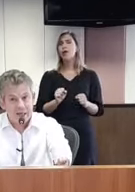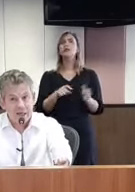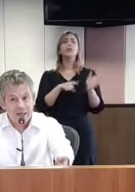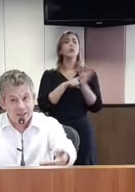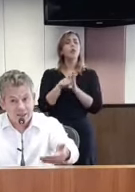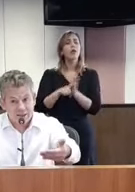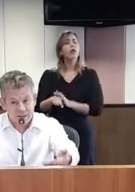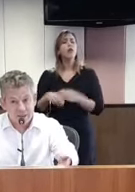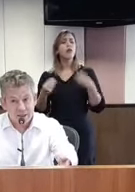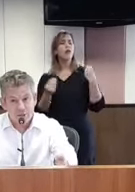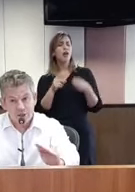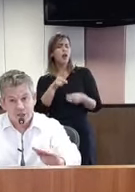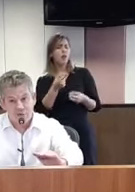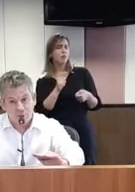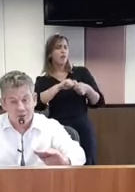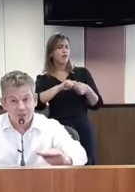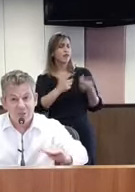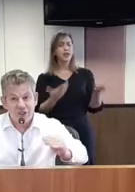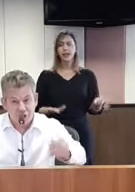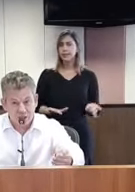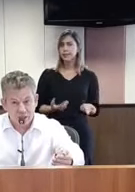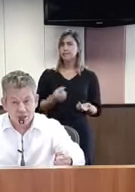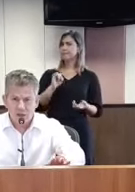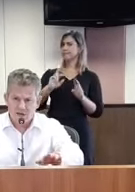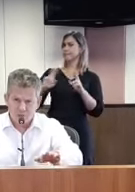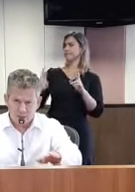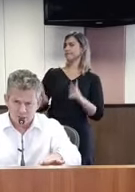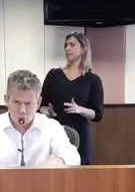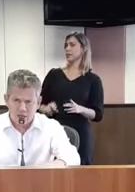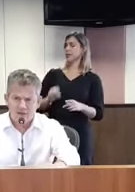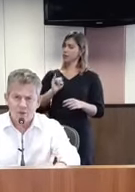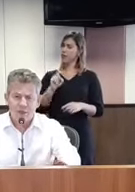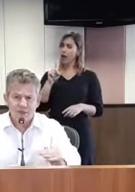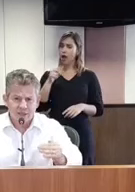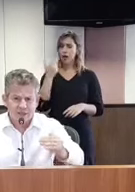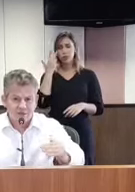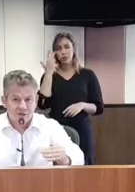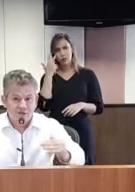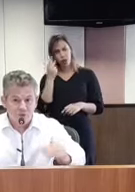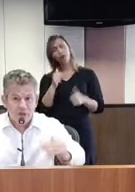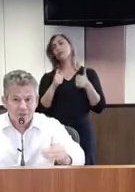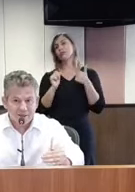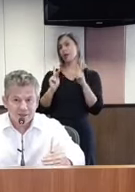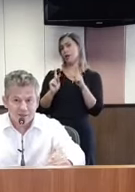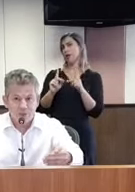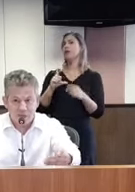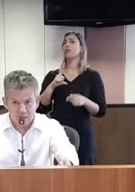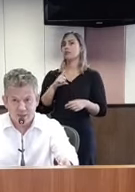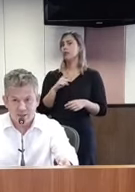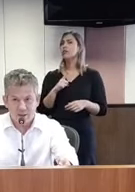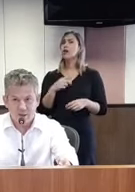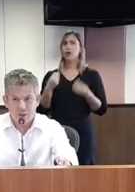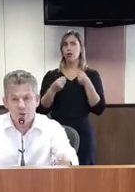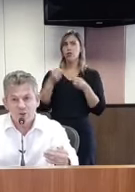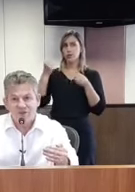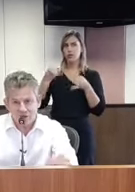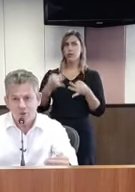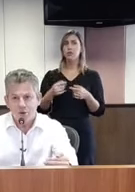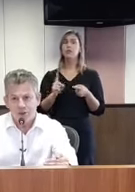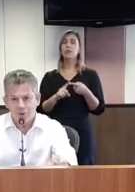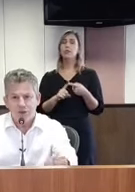questionar essa decisão, se ela for desmedida, se ela for razoável, se ela tiver fundamentação técnica. O